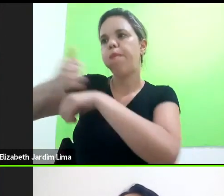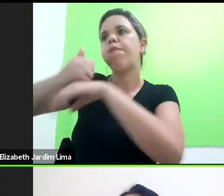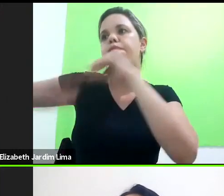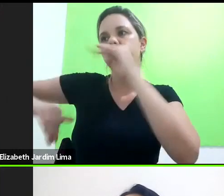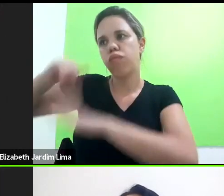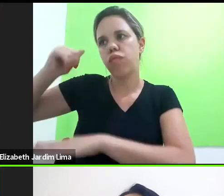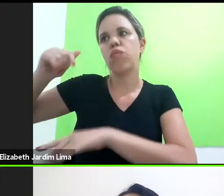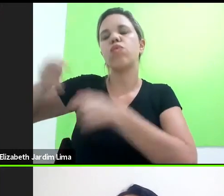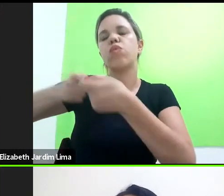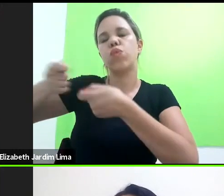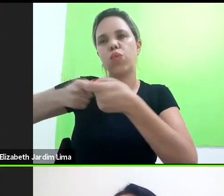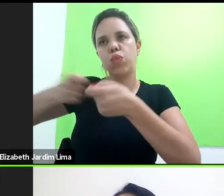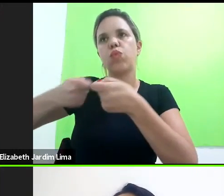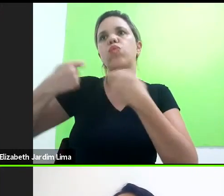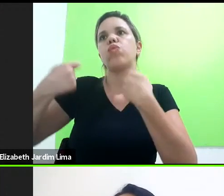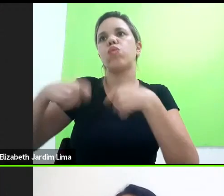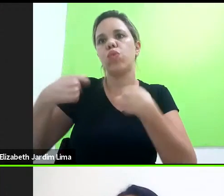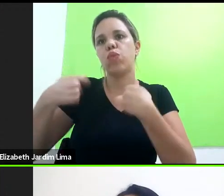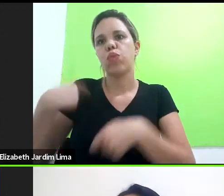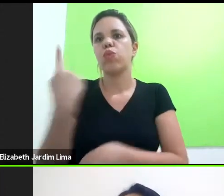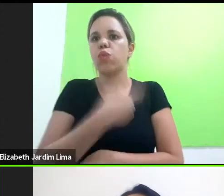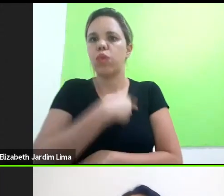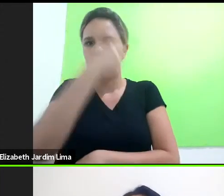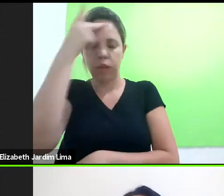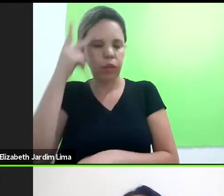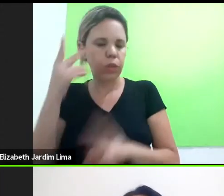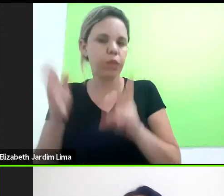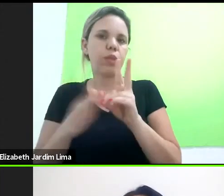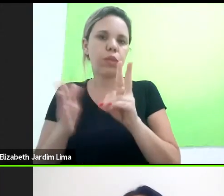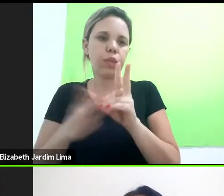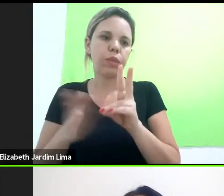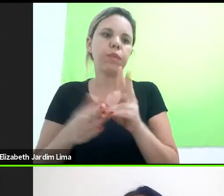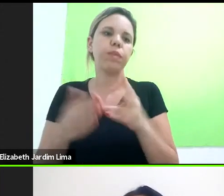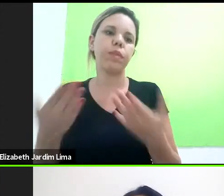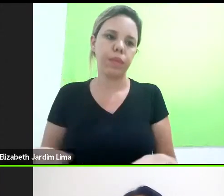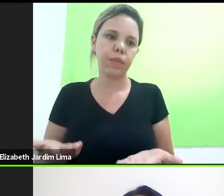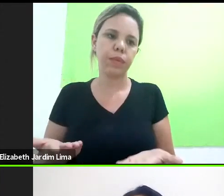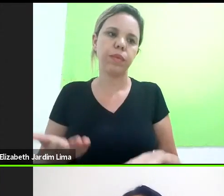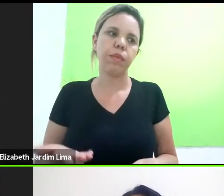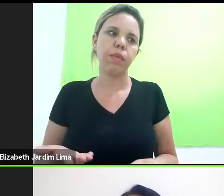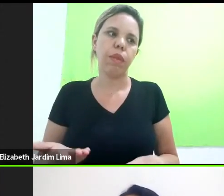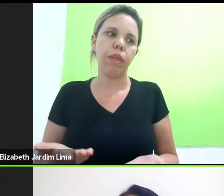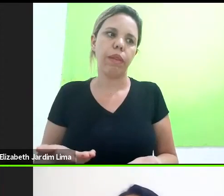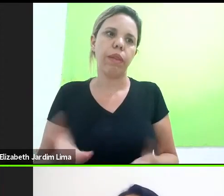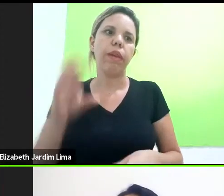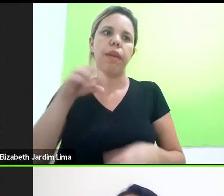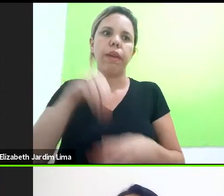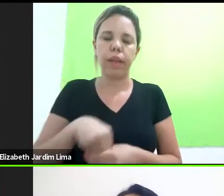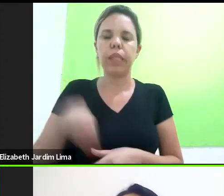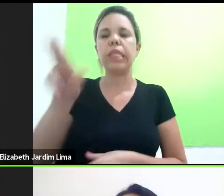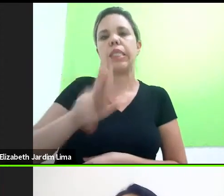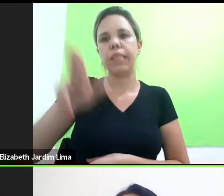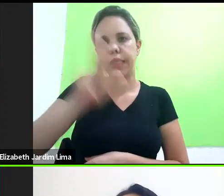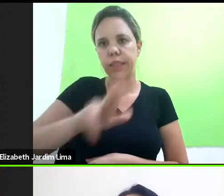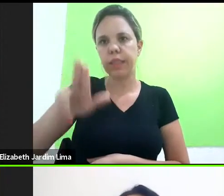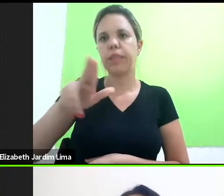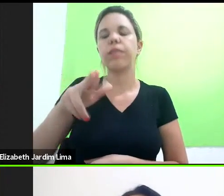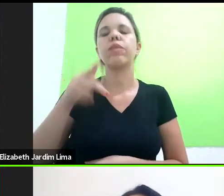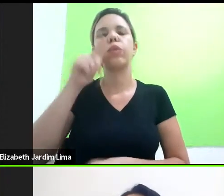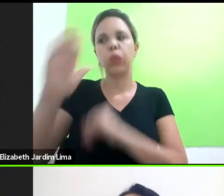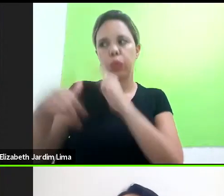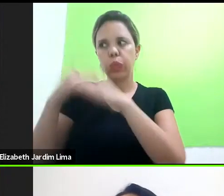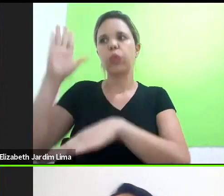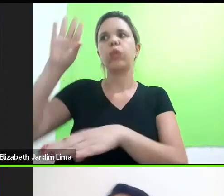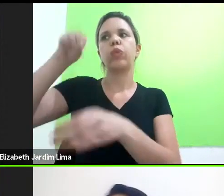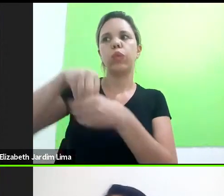essas demandas de nós, povos indígenas, de quilombolas. Então, é dentro da universidade que a gente constrói